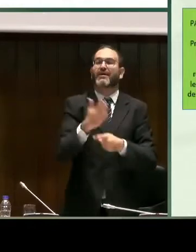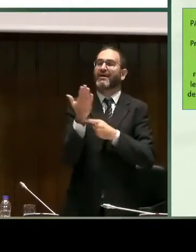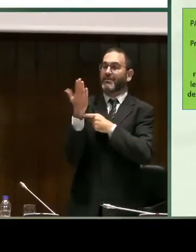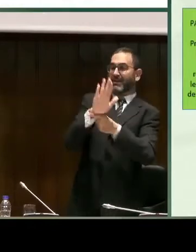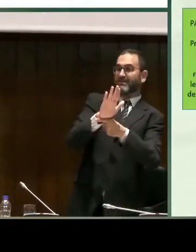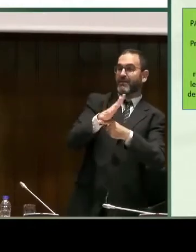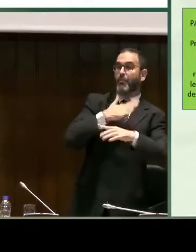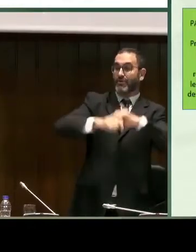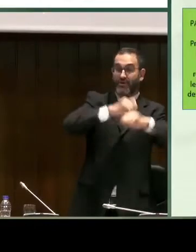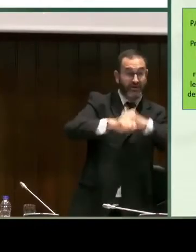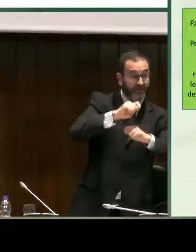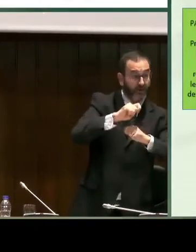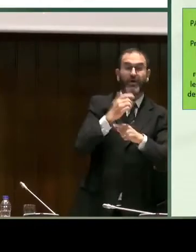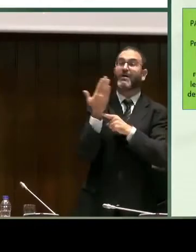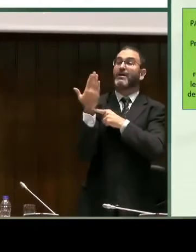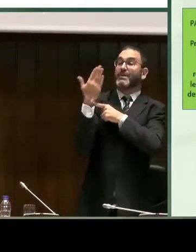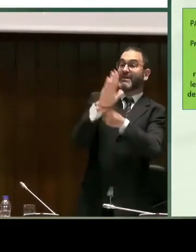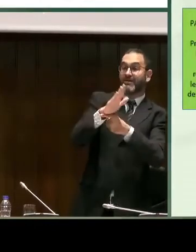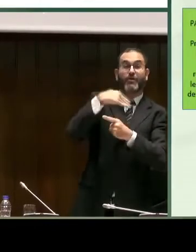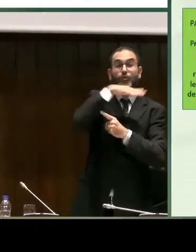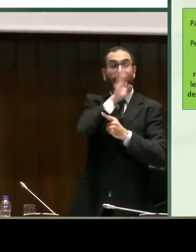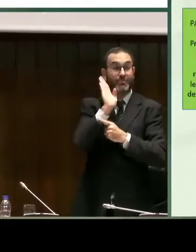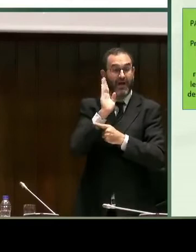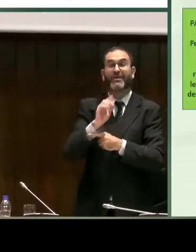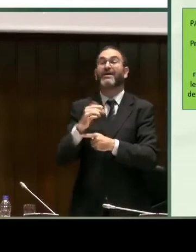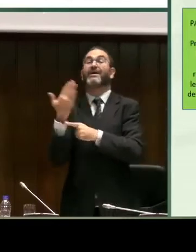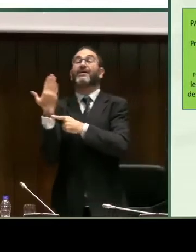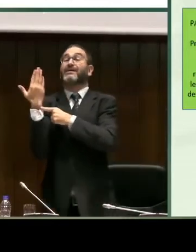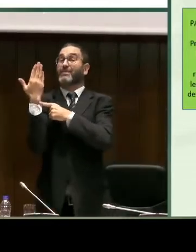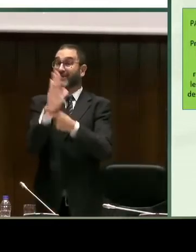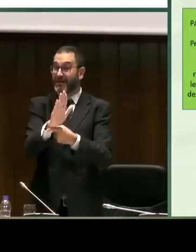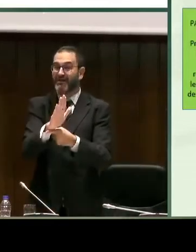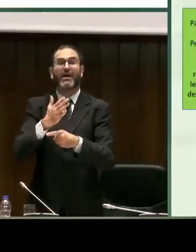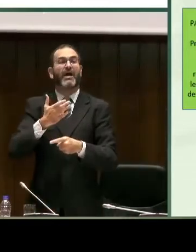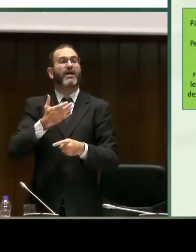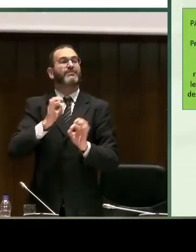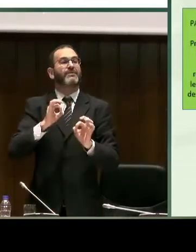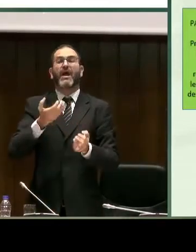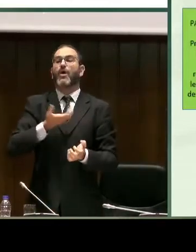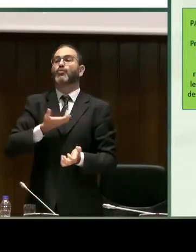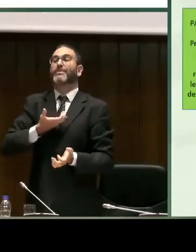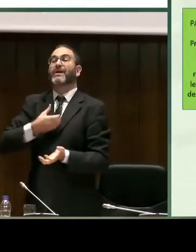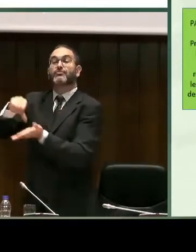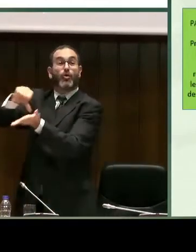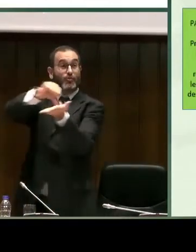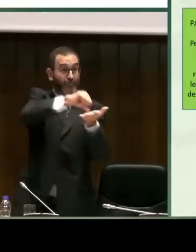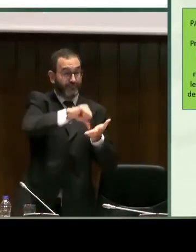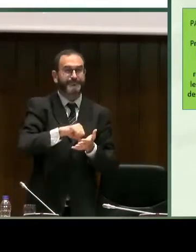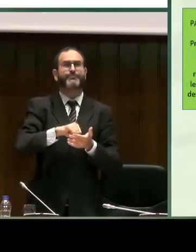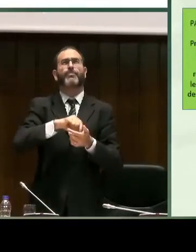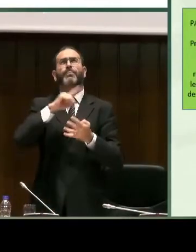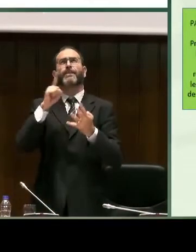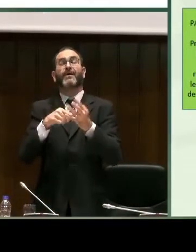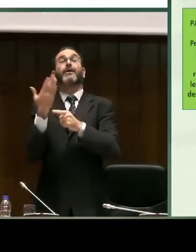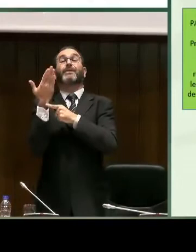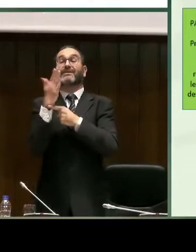esta ley que está tiene que estar conformada por representantes del movimiento asociativo, de padres y madres, de niñas y niños